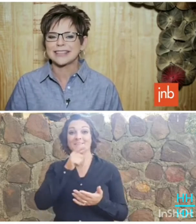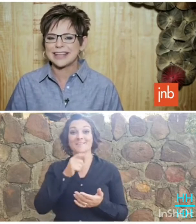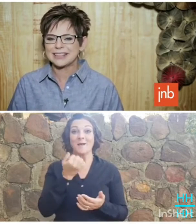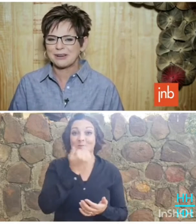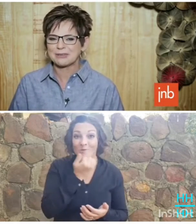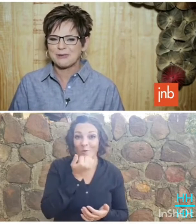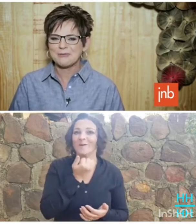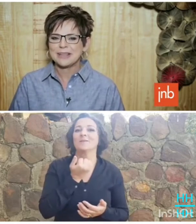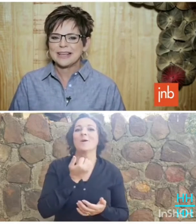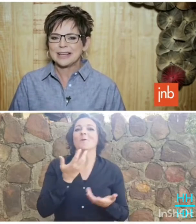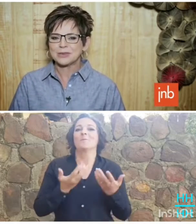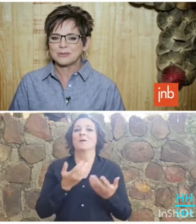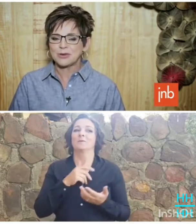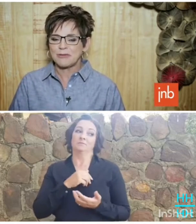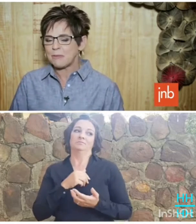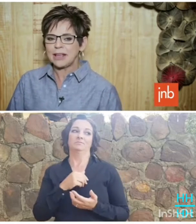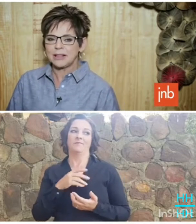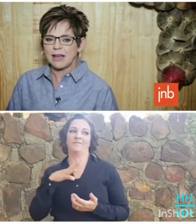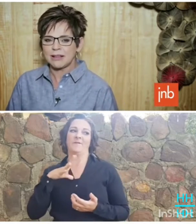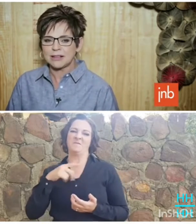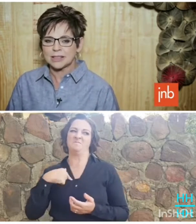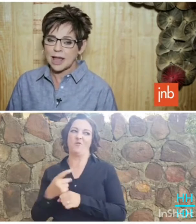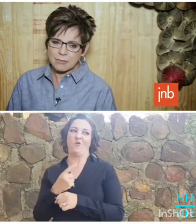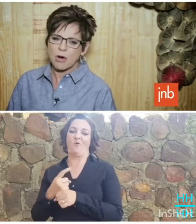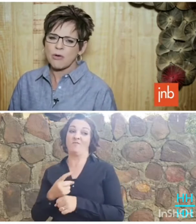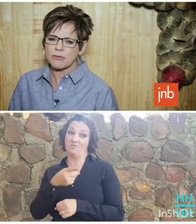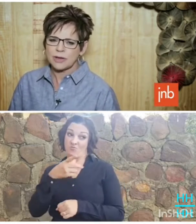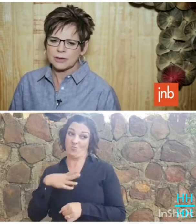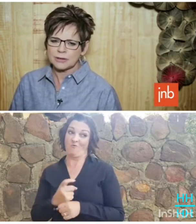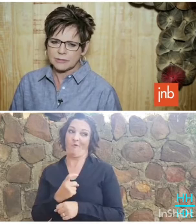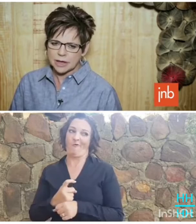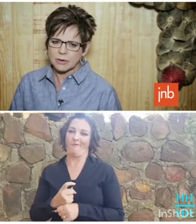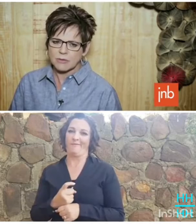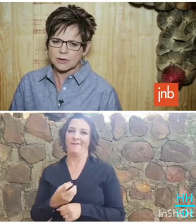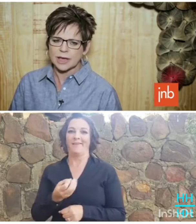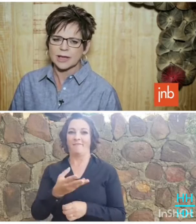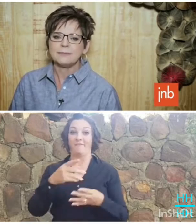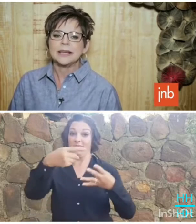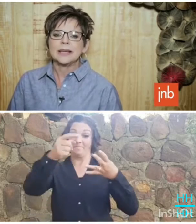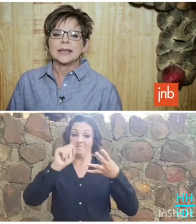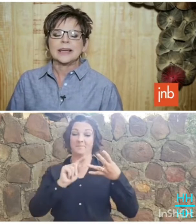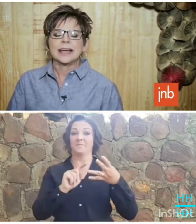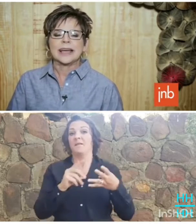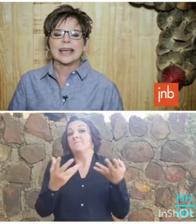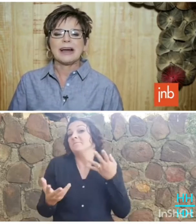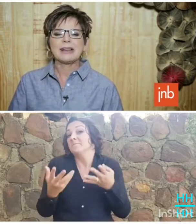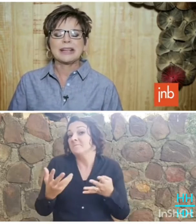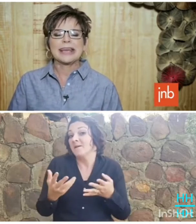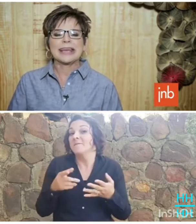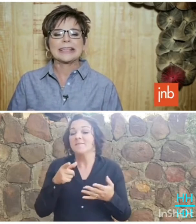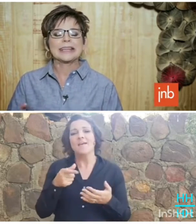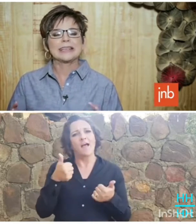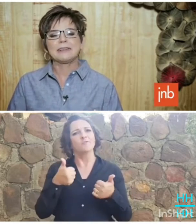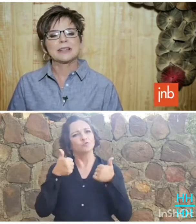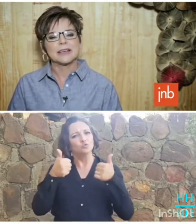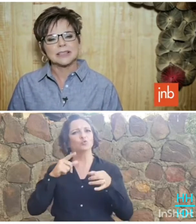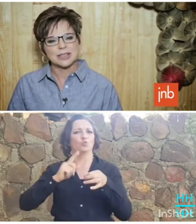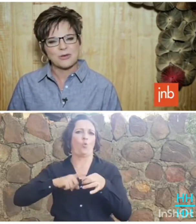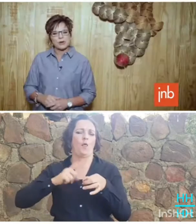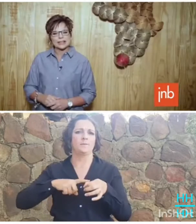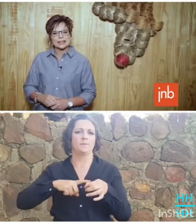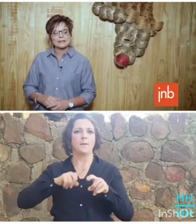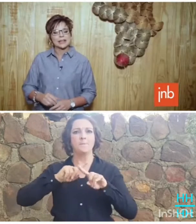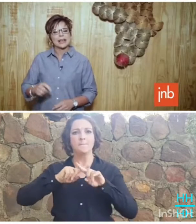naaste wat hulle daarin kom, is om so verby te gaan en te sê, ek maak koffie, wil jy koffie eind. En dan het hulle natuurlijk